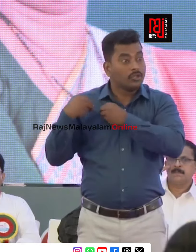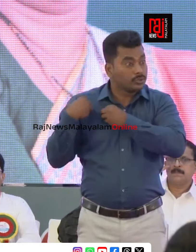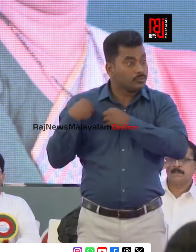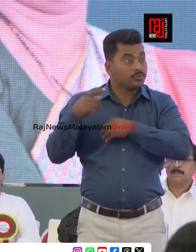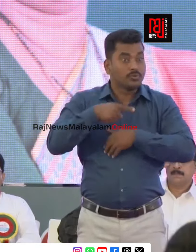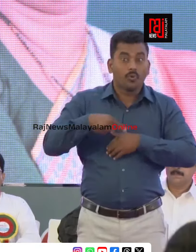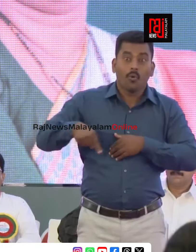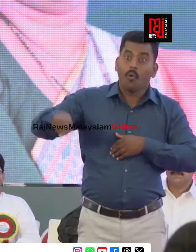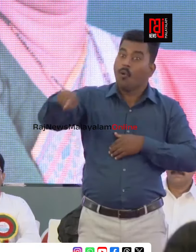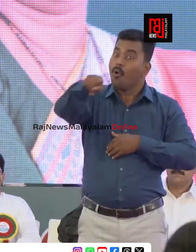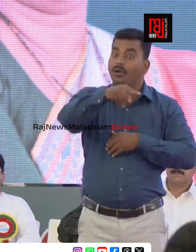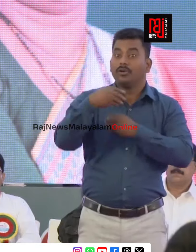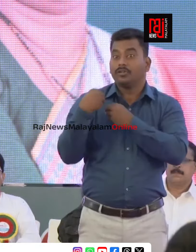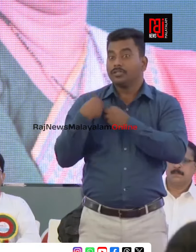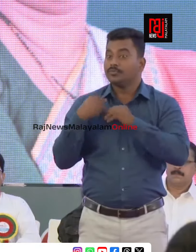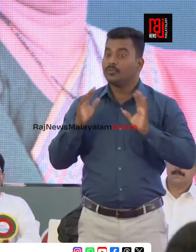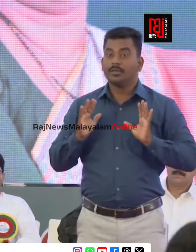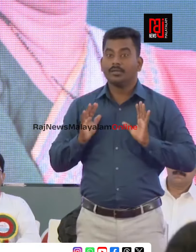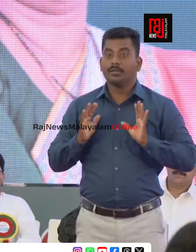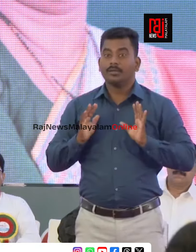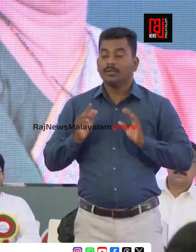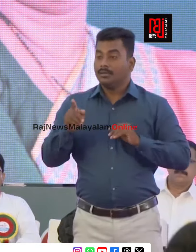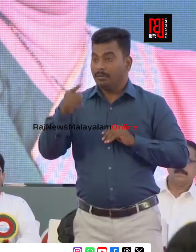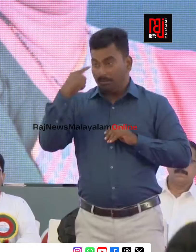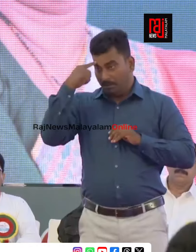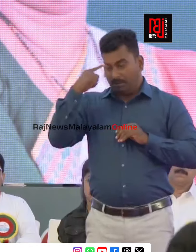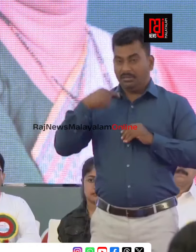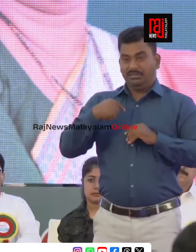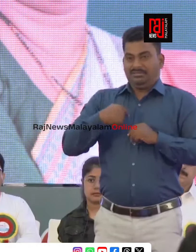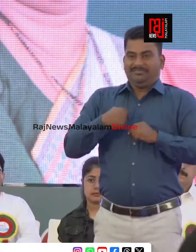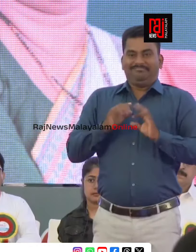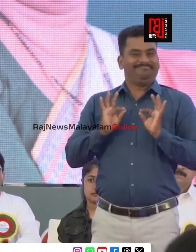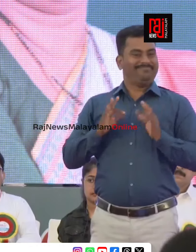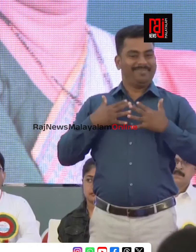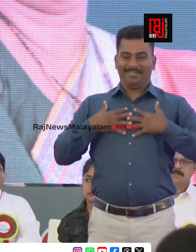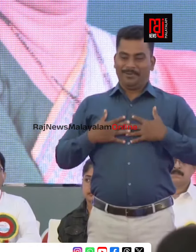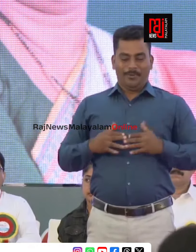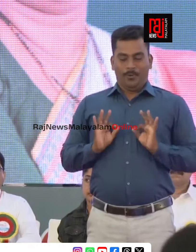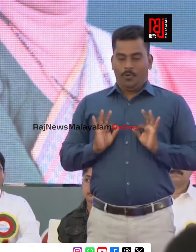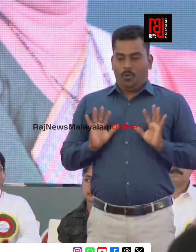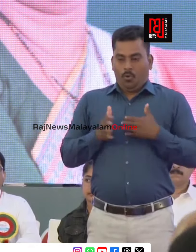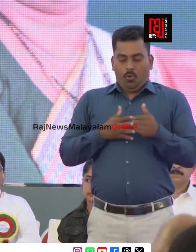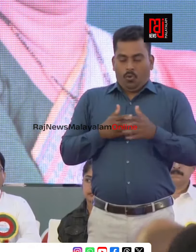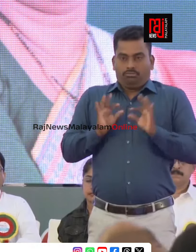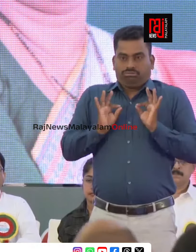മറ്റുള്ളവരെ പോലെ അവരെയും ചേർത്ത് നിർത്തേണ്ടത്